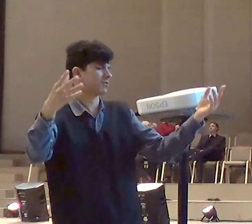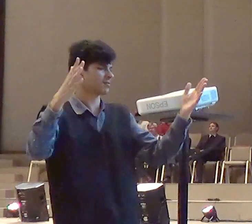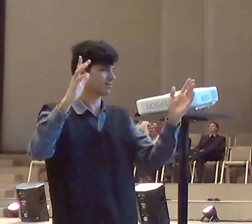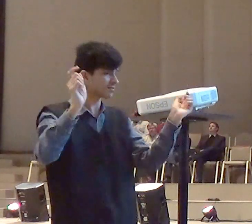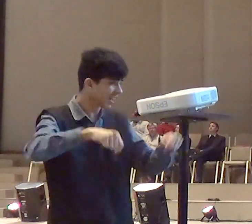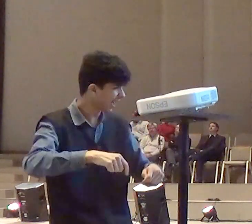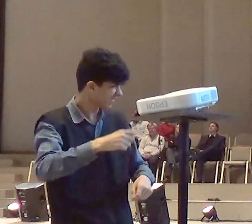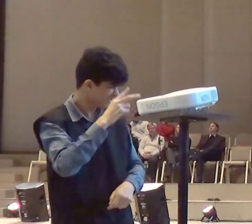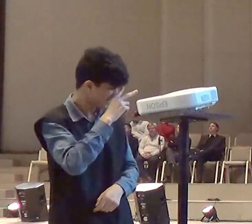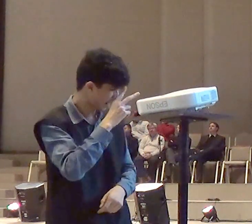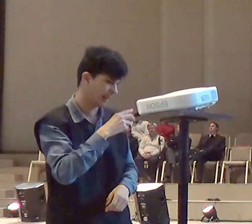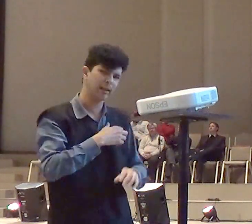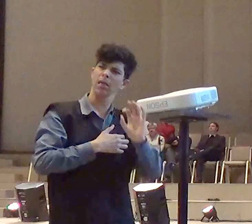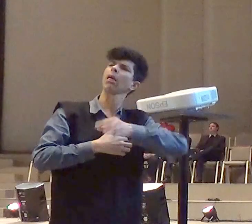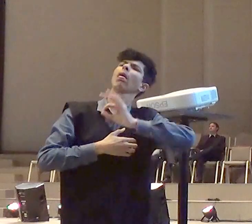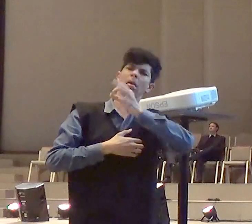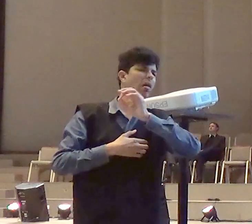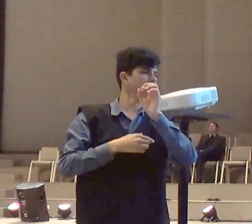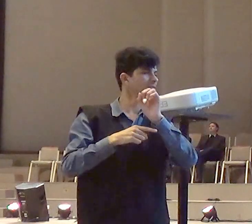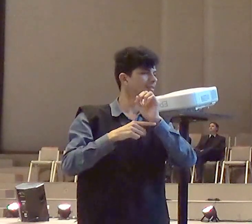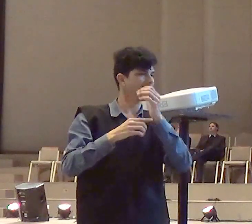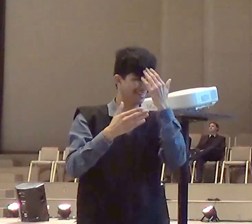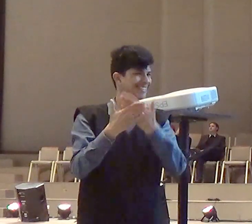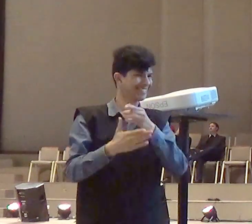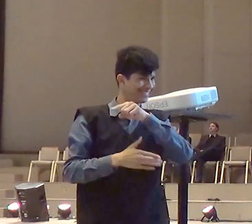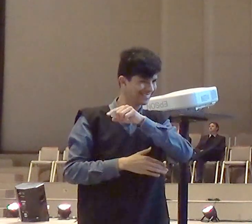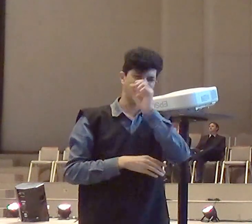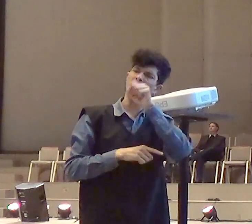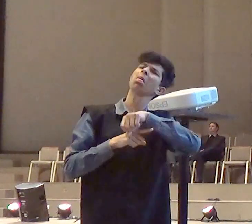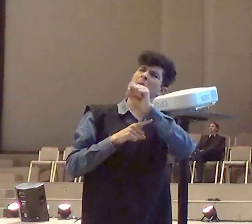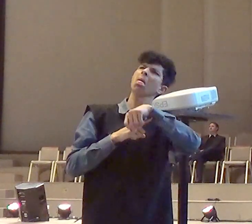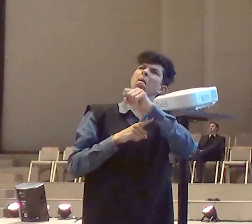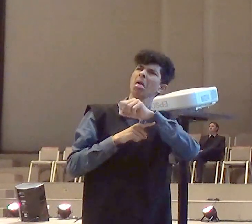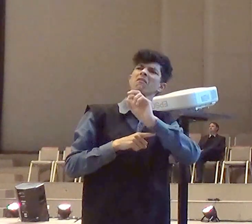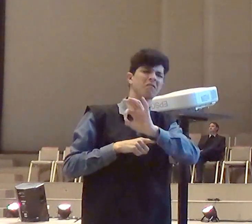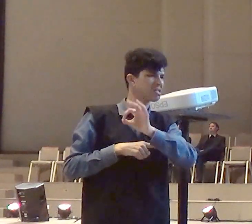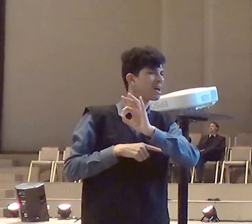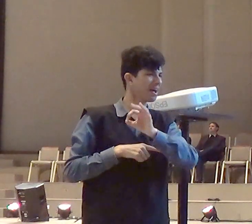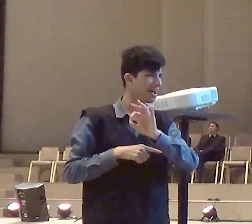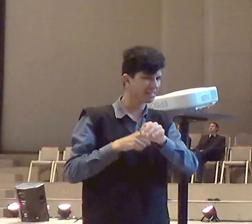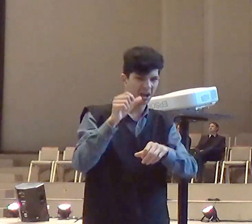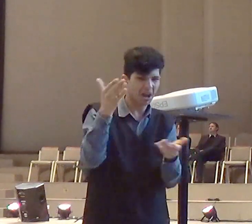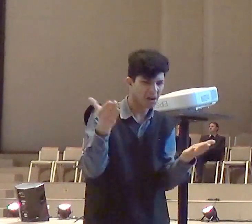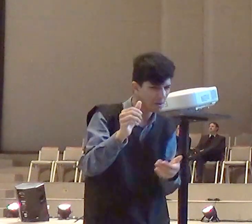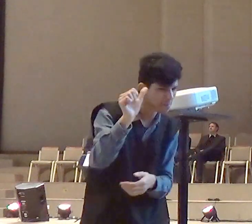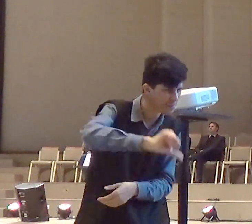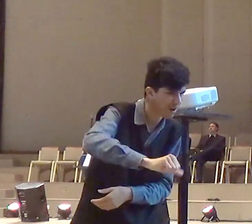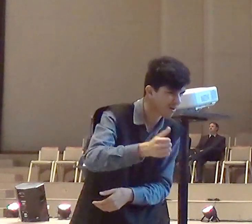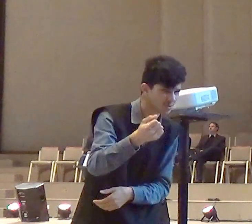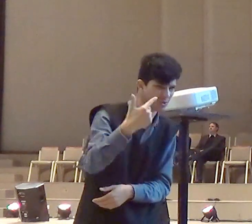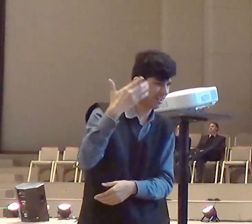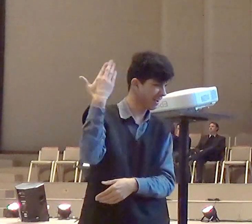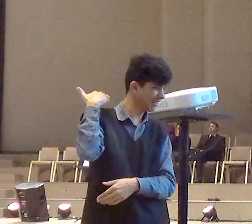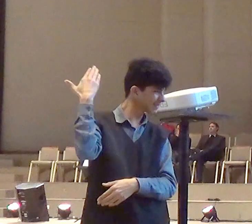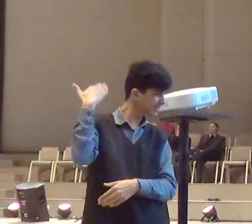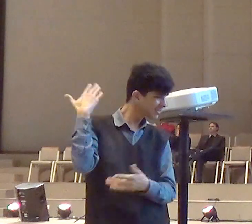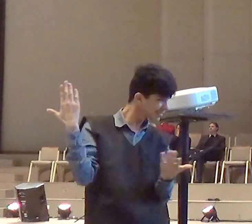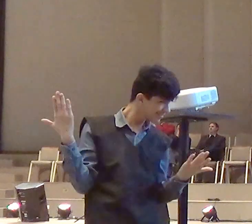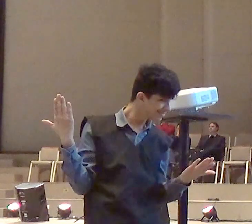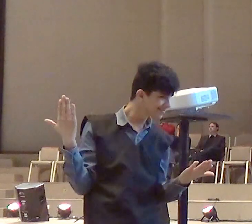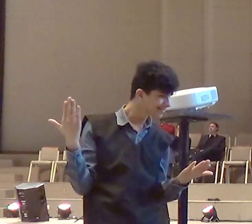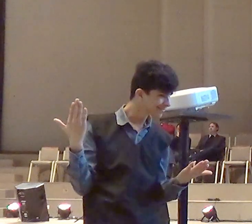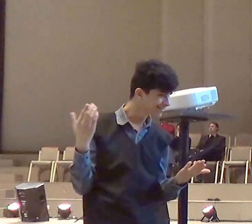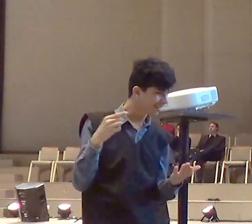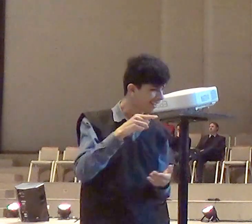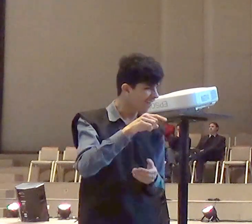lição que aprendemos aqui é que a nossa rebelião com pessoas vai